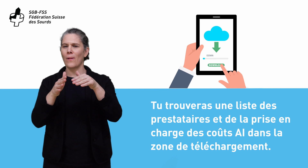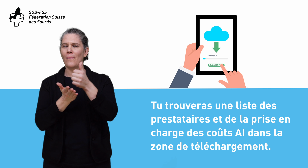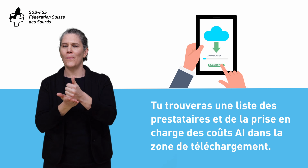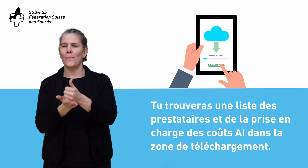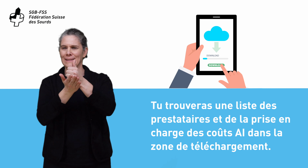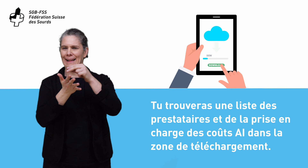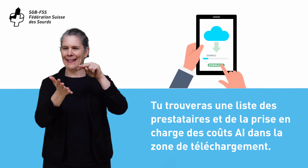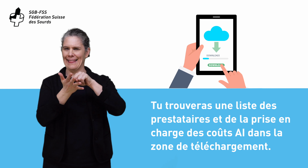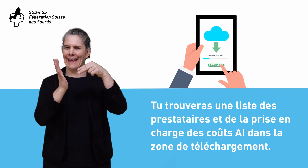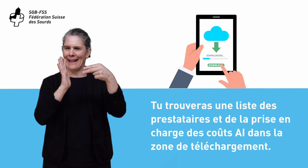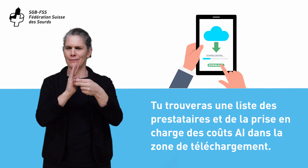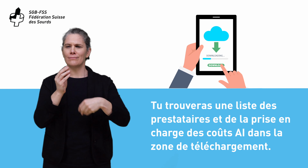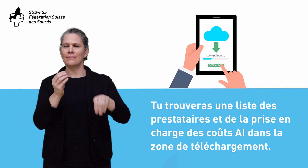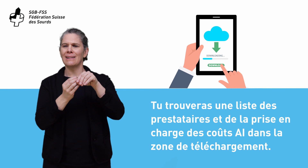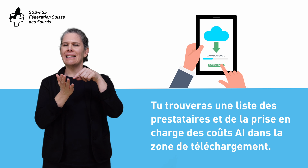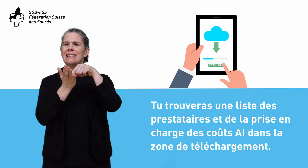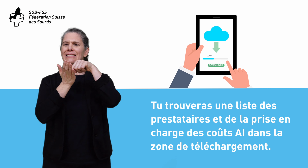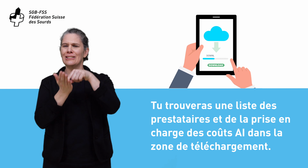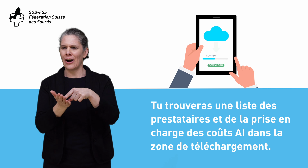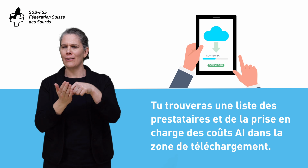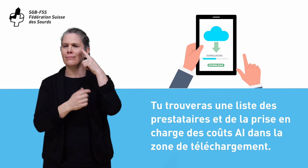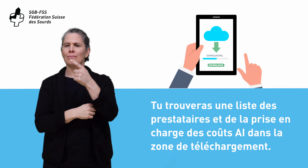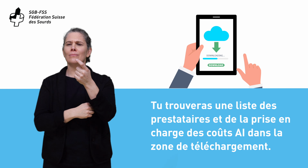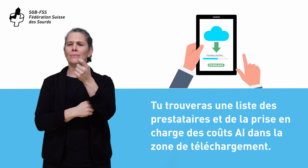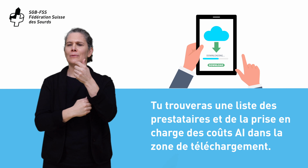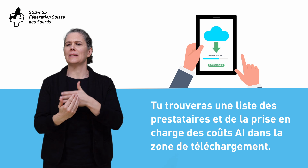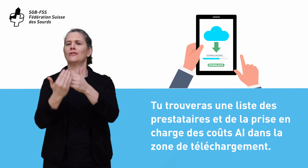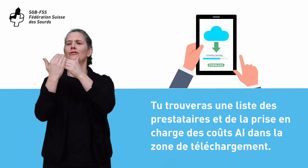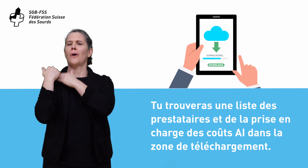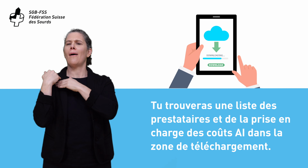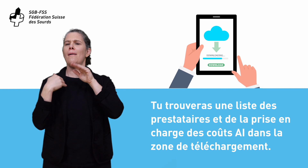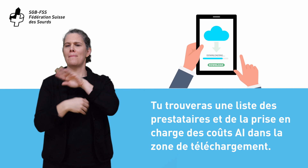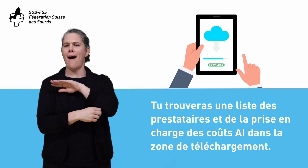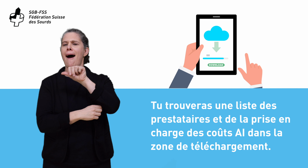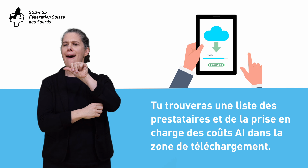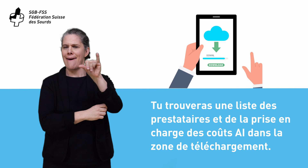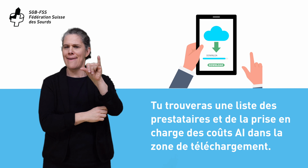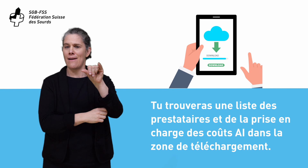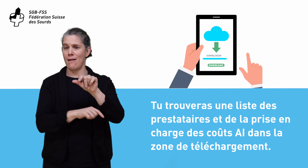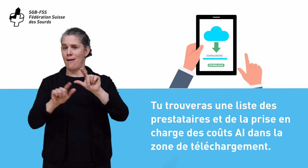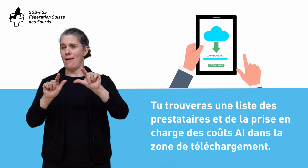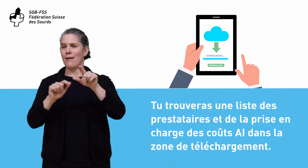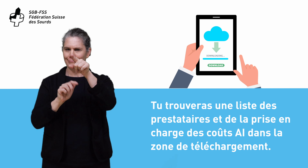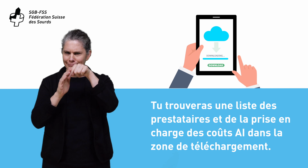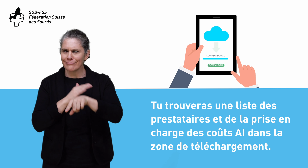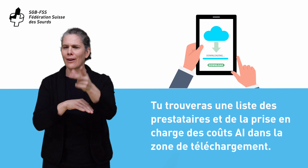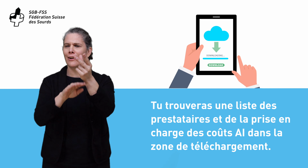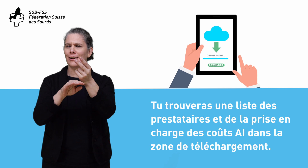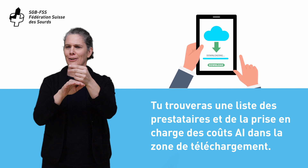de moyens auxiliaires techniques, ainsi que les exigences pour la prise en charge des coûts par l'AI dans notre zone